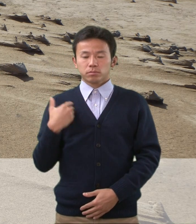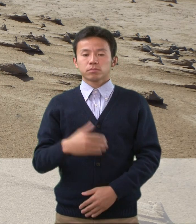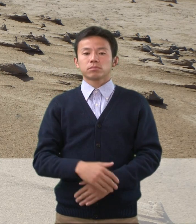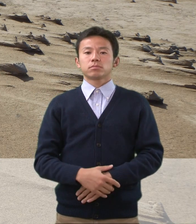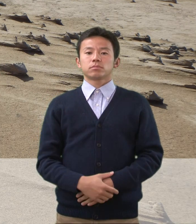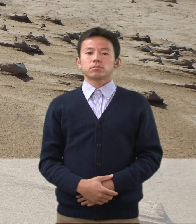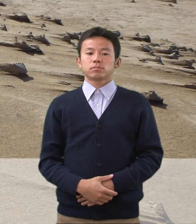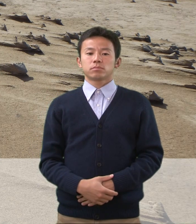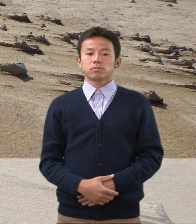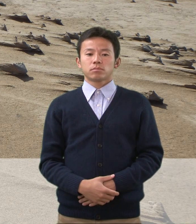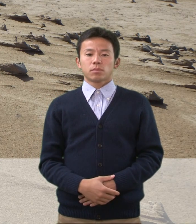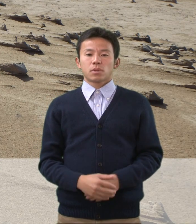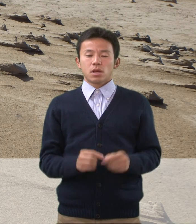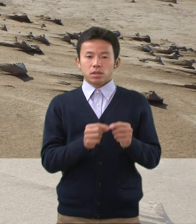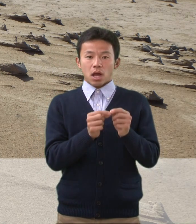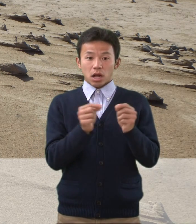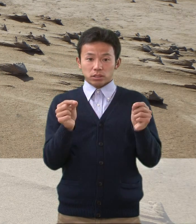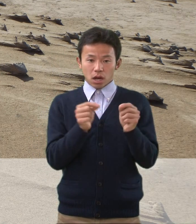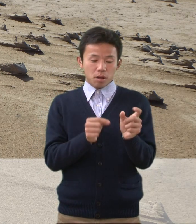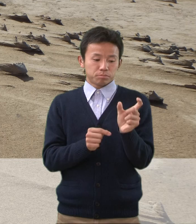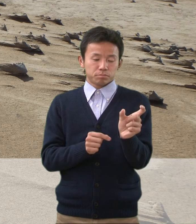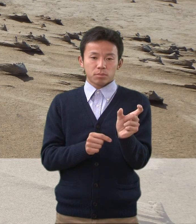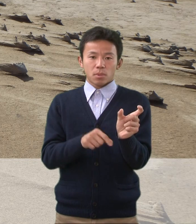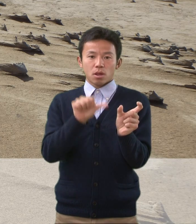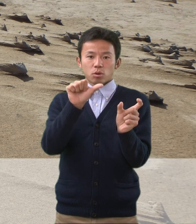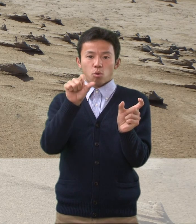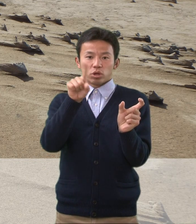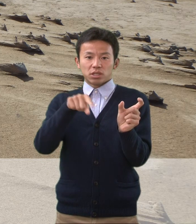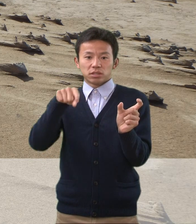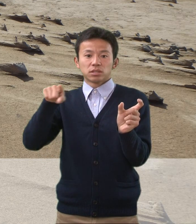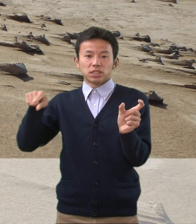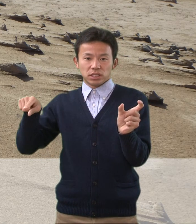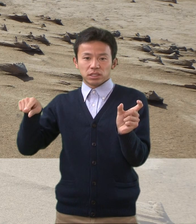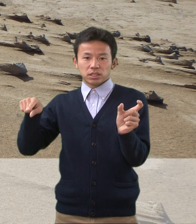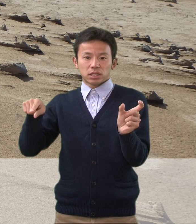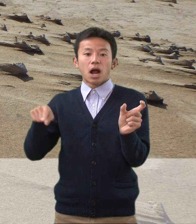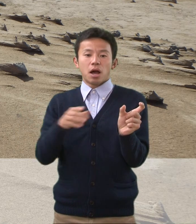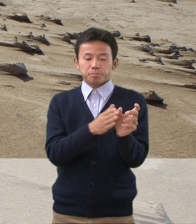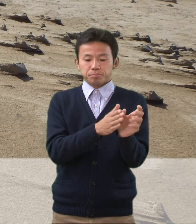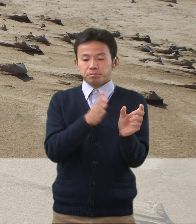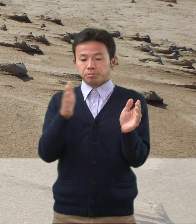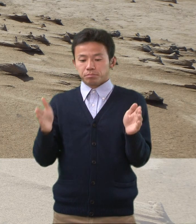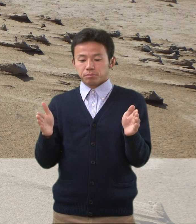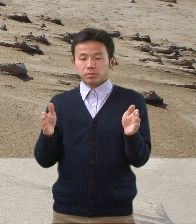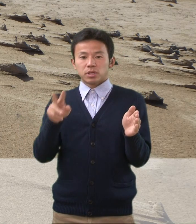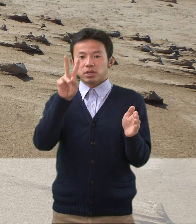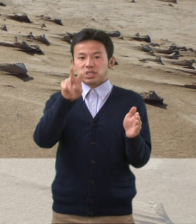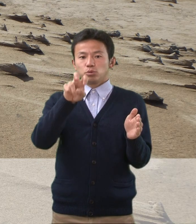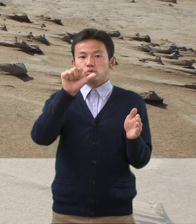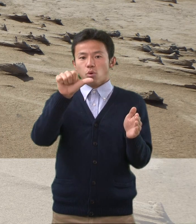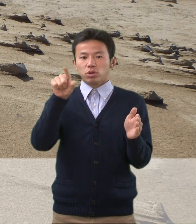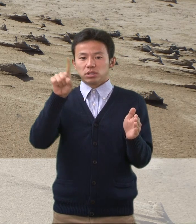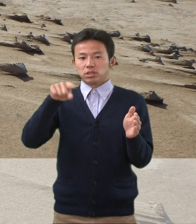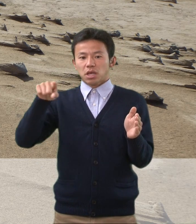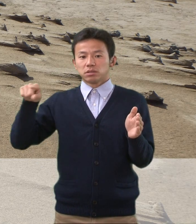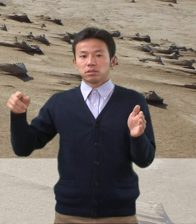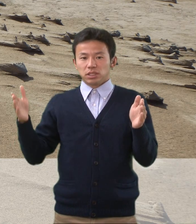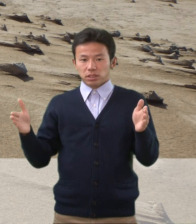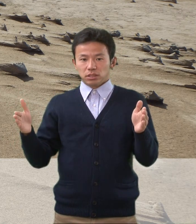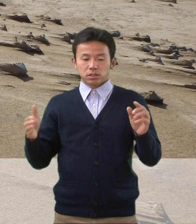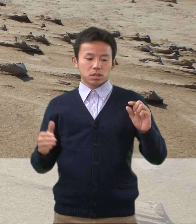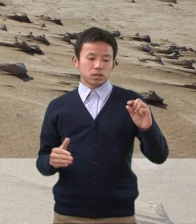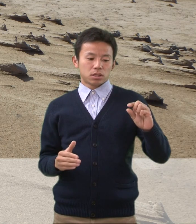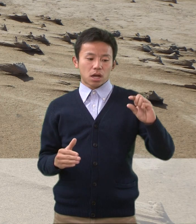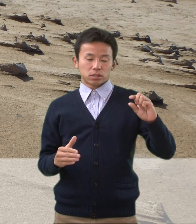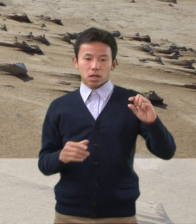ます長さが5から25cm高さ5mmから